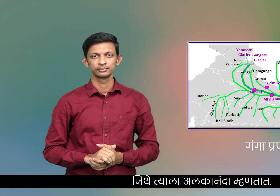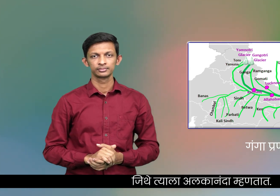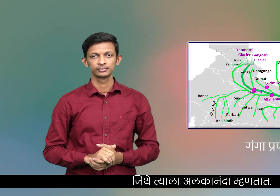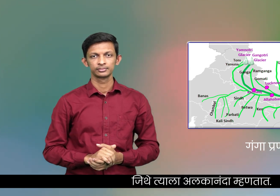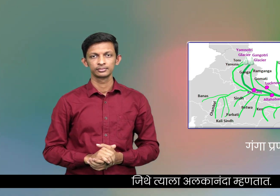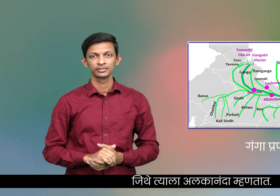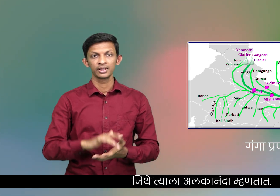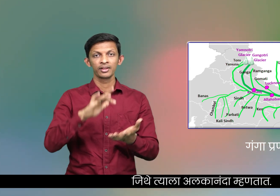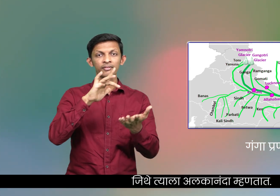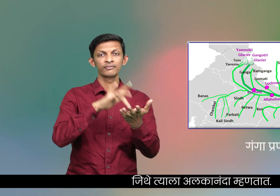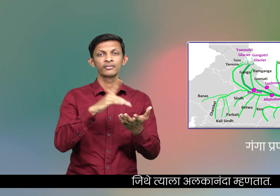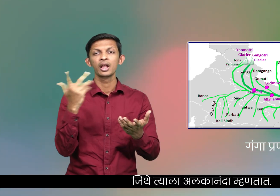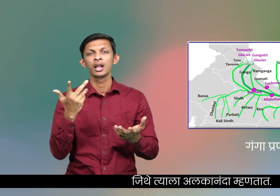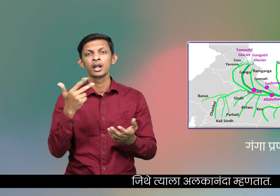जिथे त्याला अलकानंदा म्हणतात.